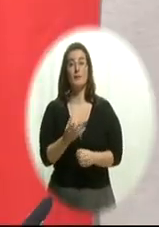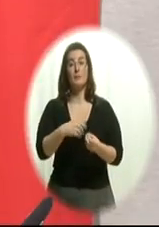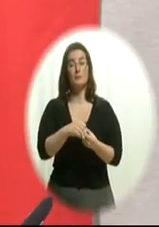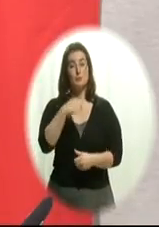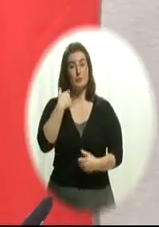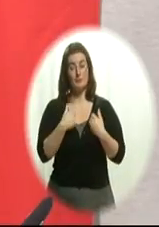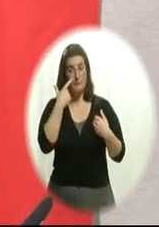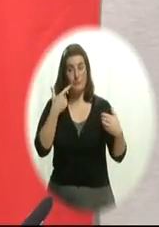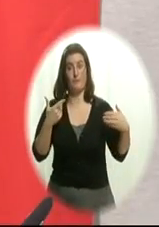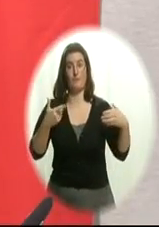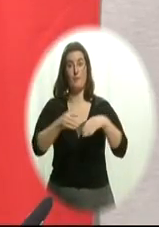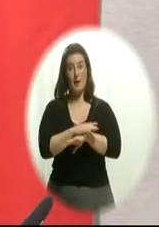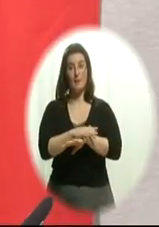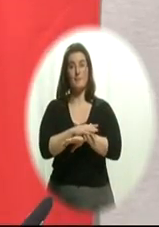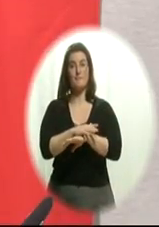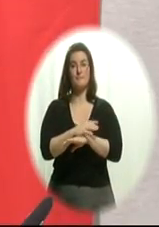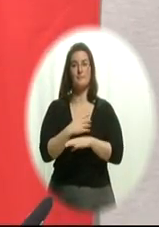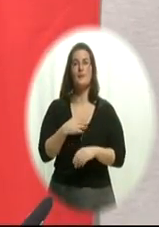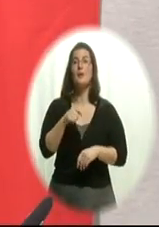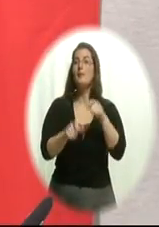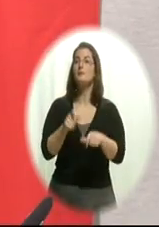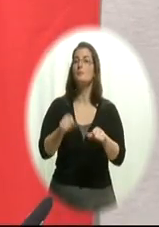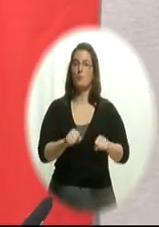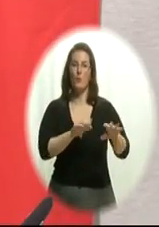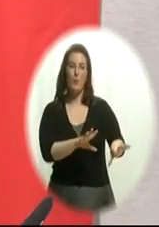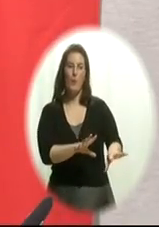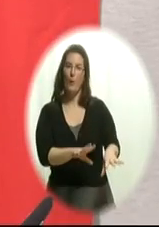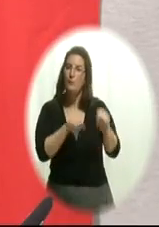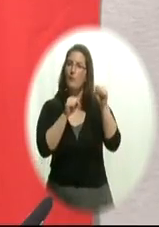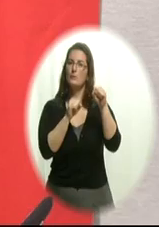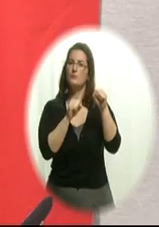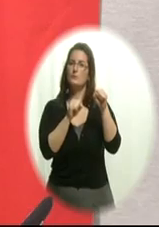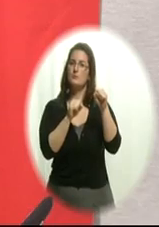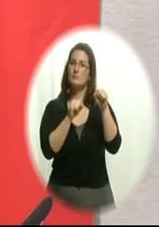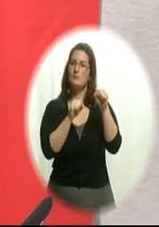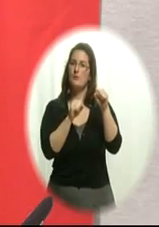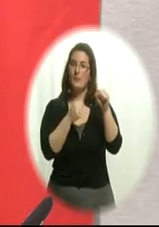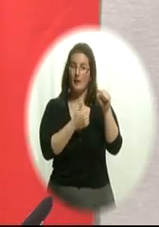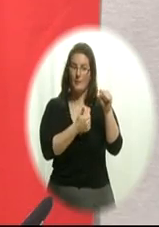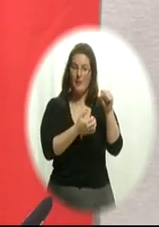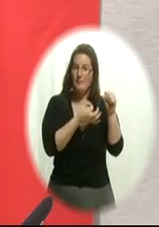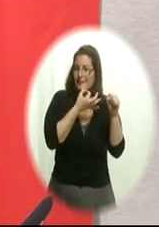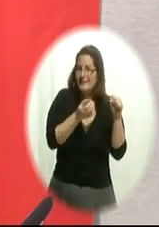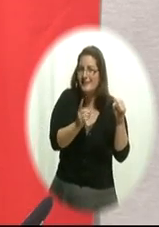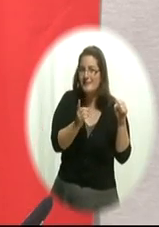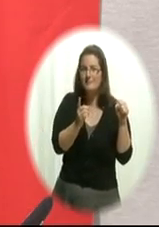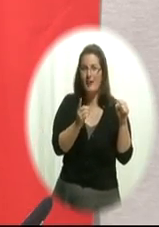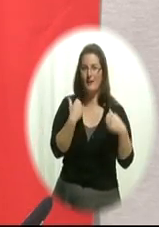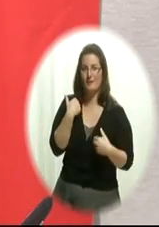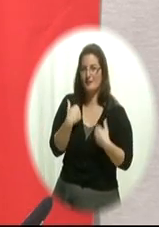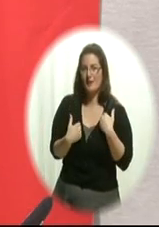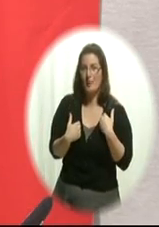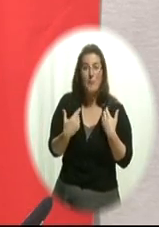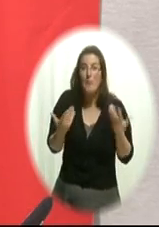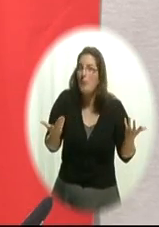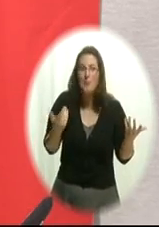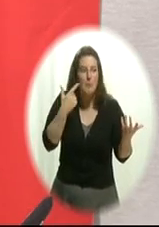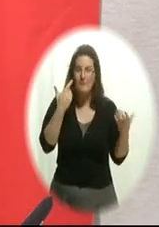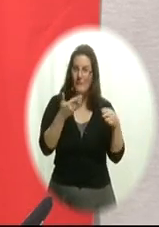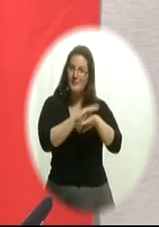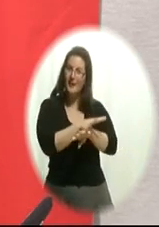voit pas aussi. Oui. Il y a des personnes qui peuvent être embauchées et qui n'ont pas dit qu'elles étaient handicapées et... elle